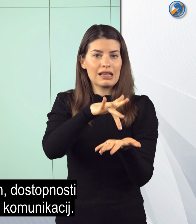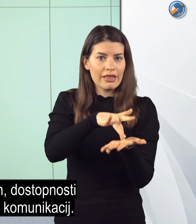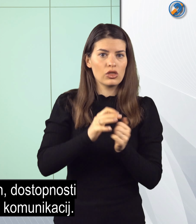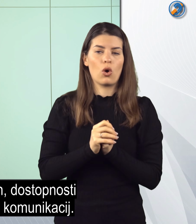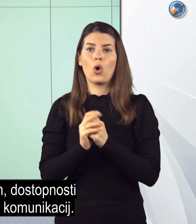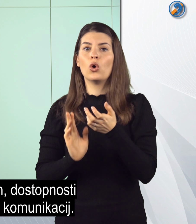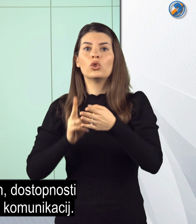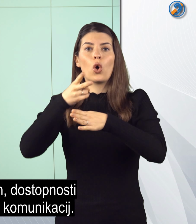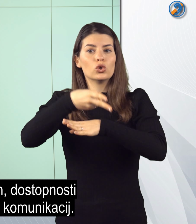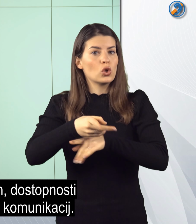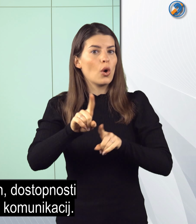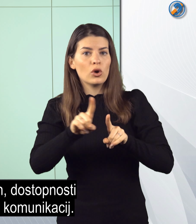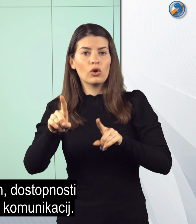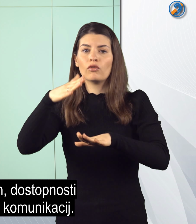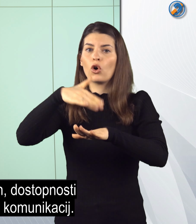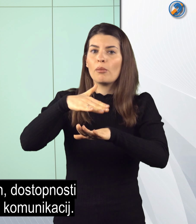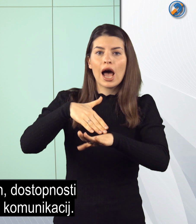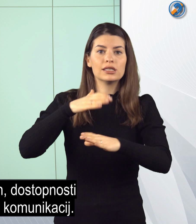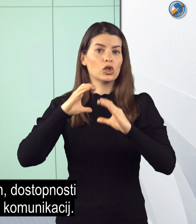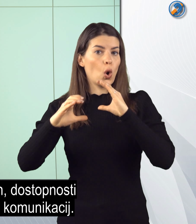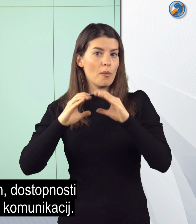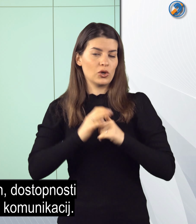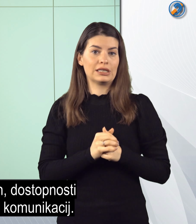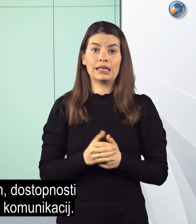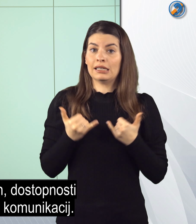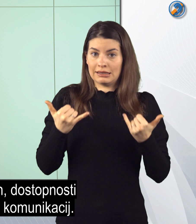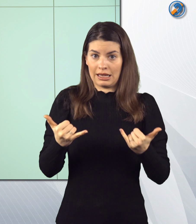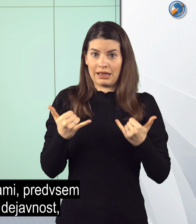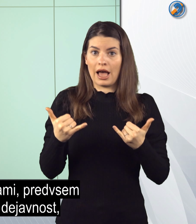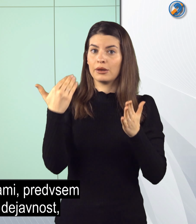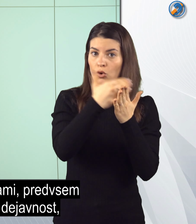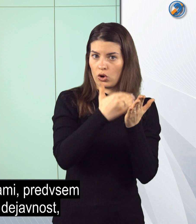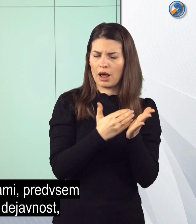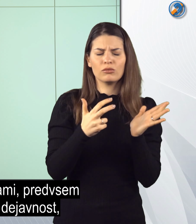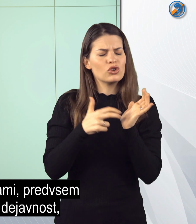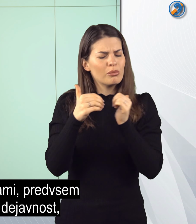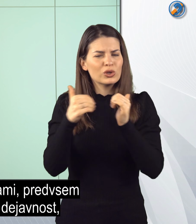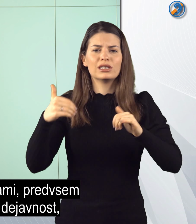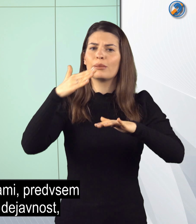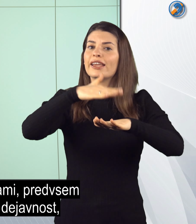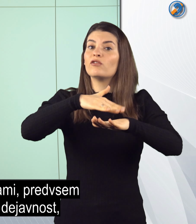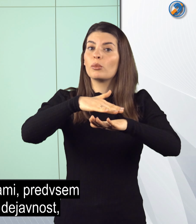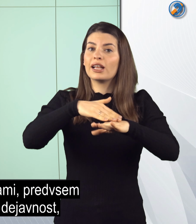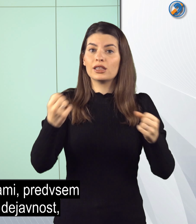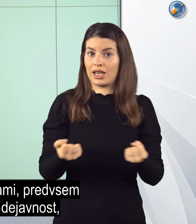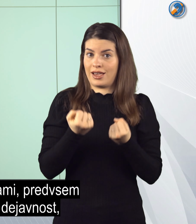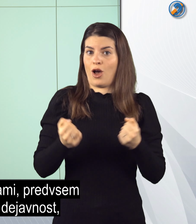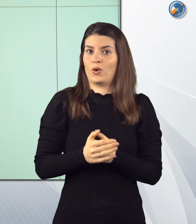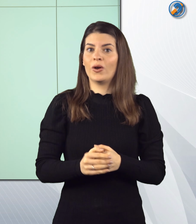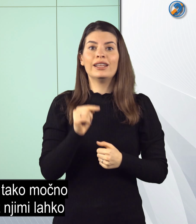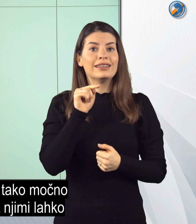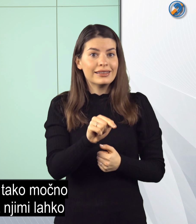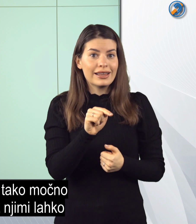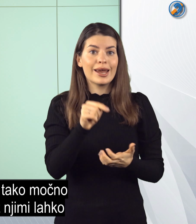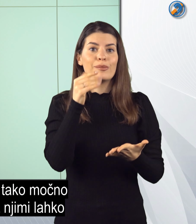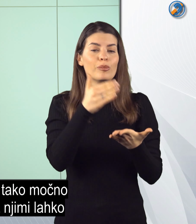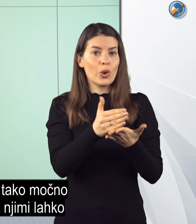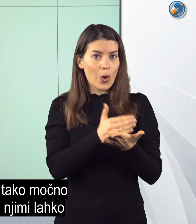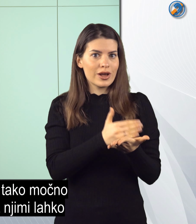sluh, dostopnosti do informacij in komunikacij. In obstoječi programi, predvsem na informativni dejavnosti, so